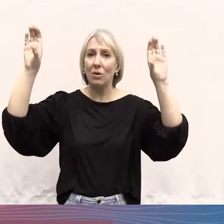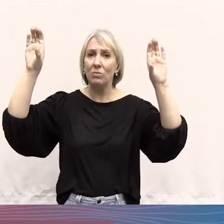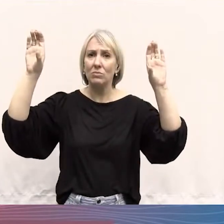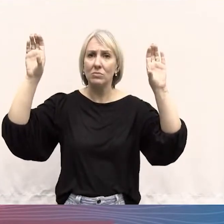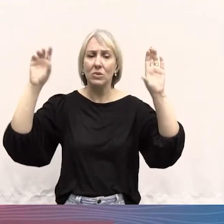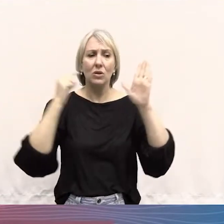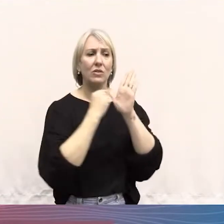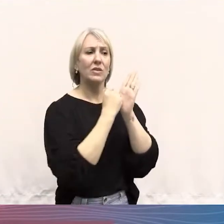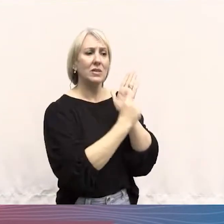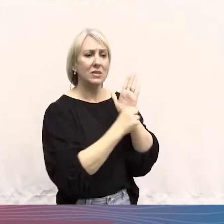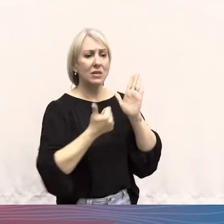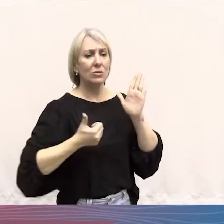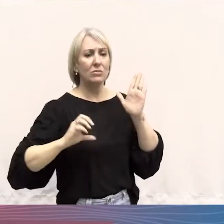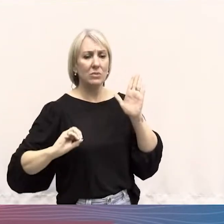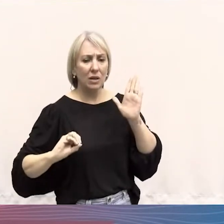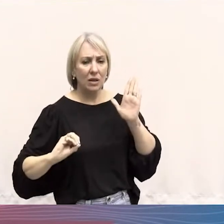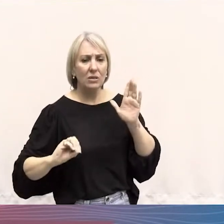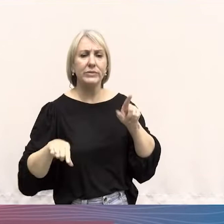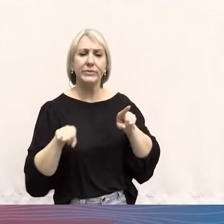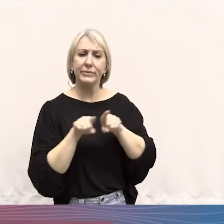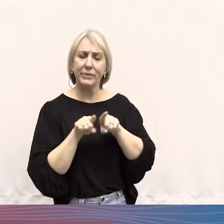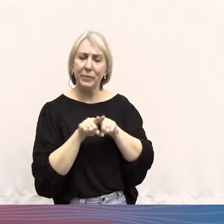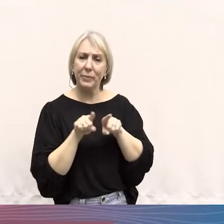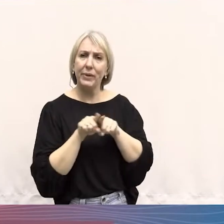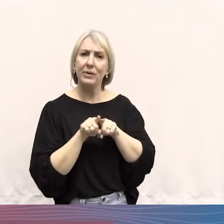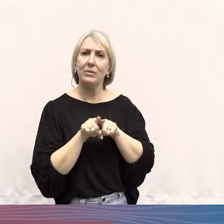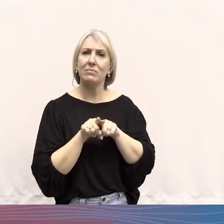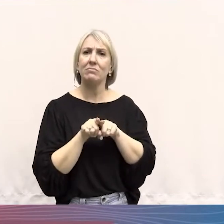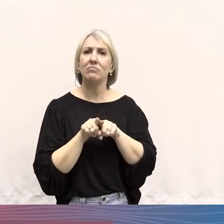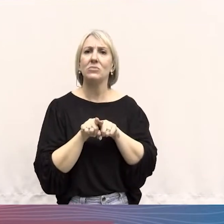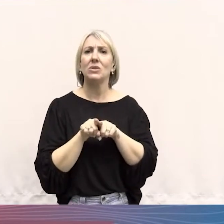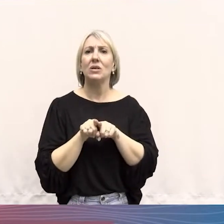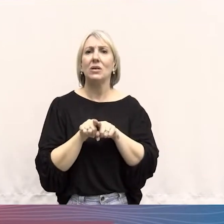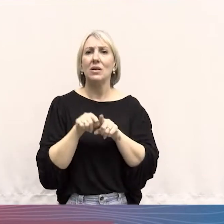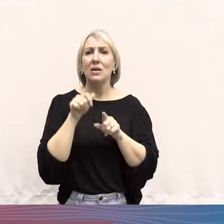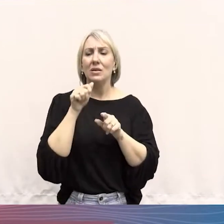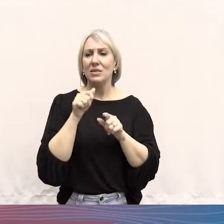também: sacrifício de aroma agradável ao Deus dos céus.